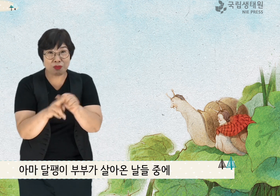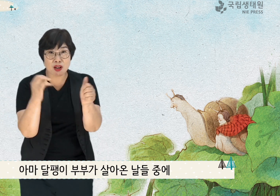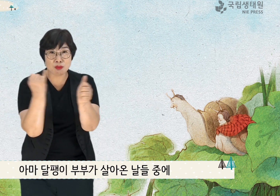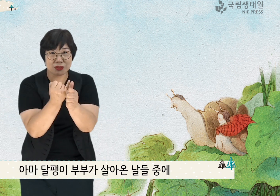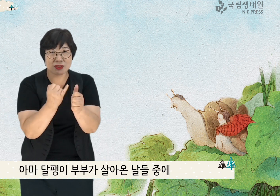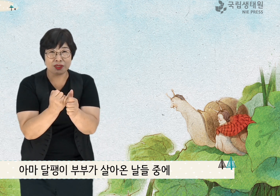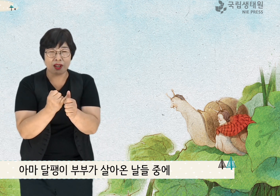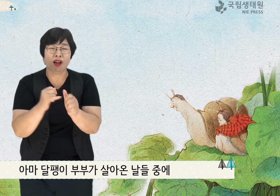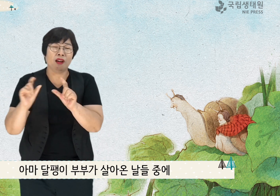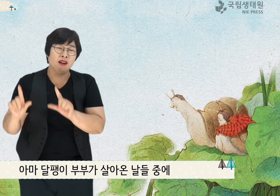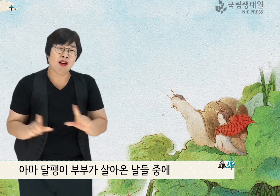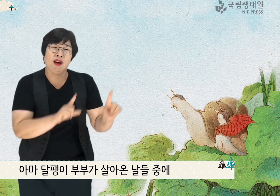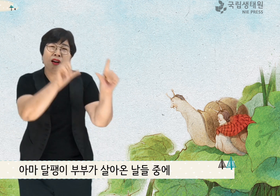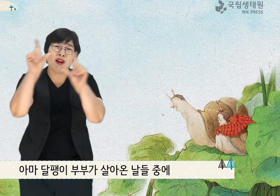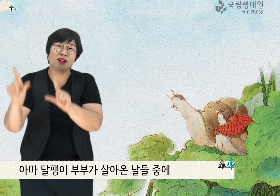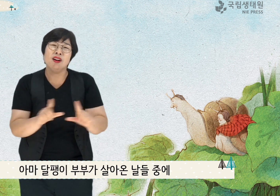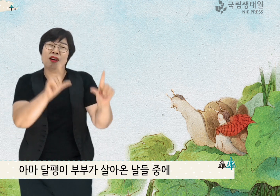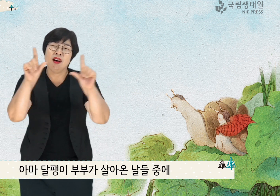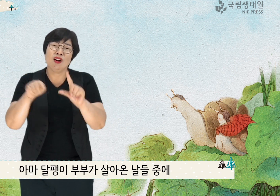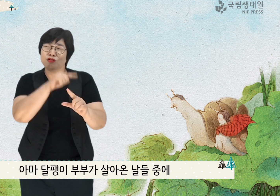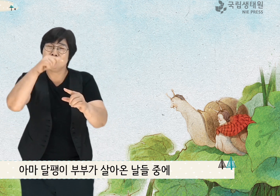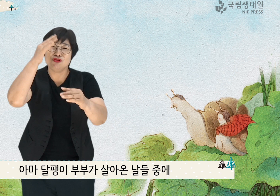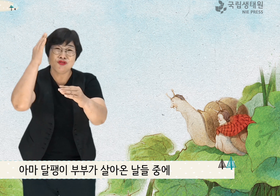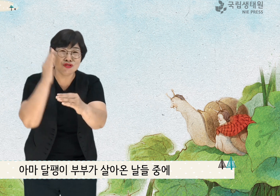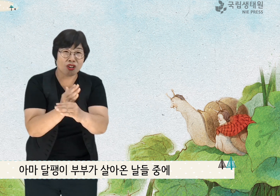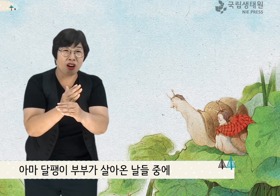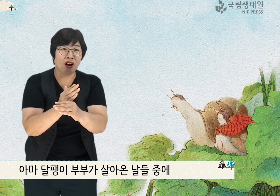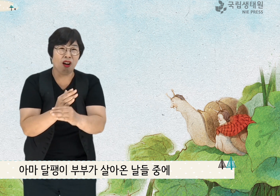아마 달팽이 부부가 살아온 날들 중에